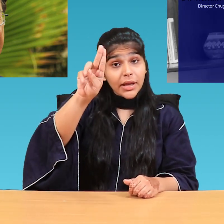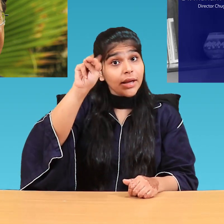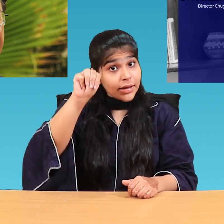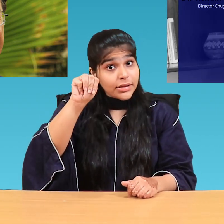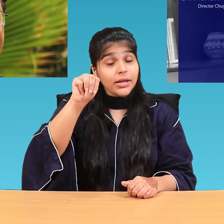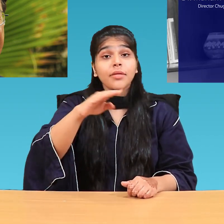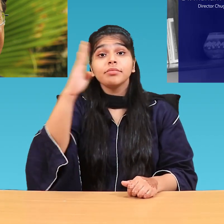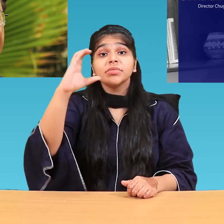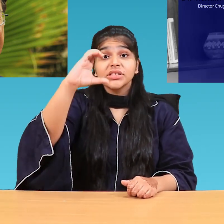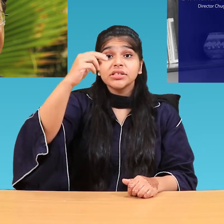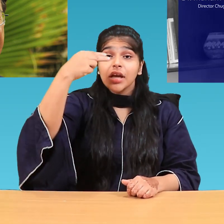MARIAM